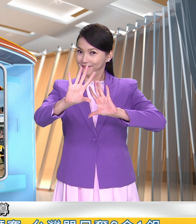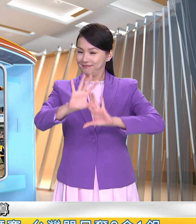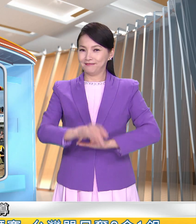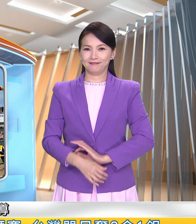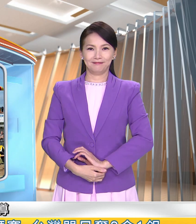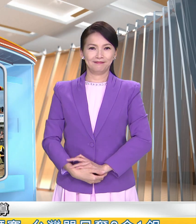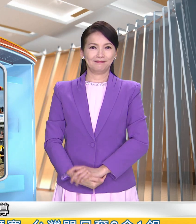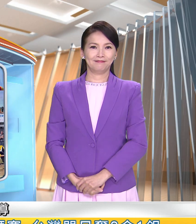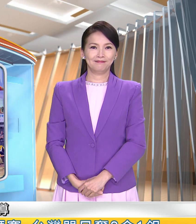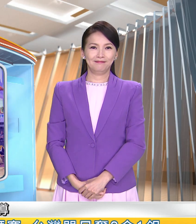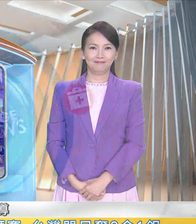道。